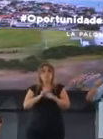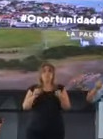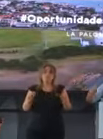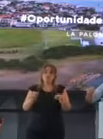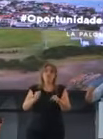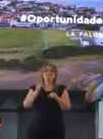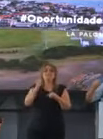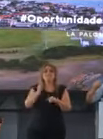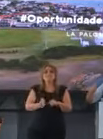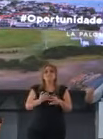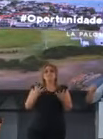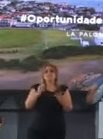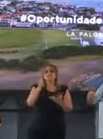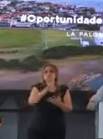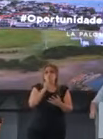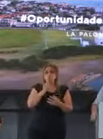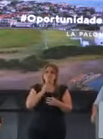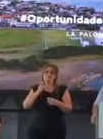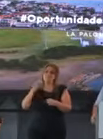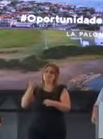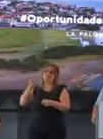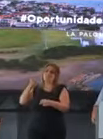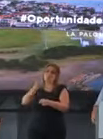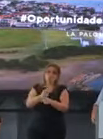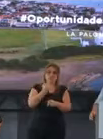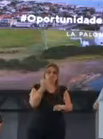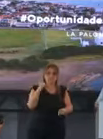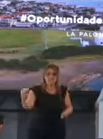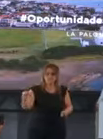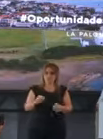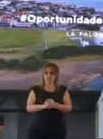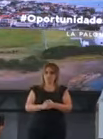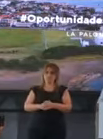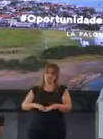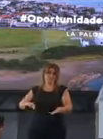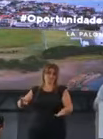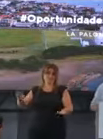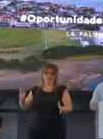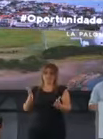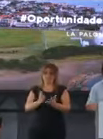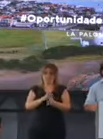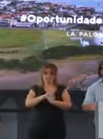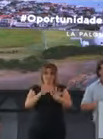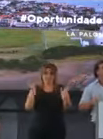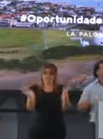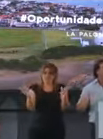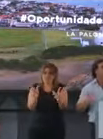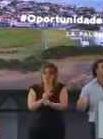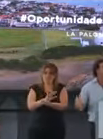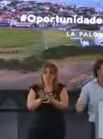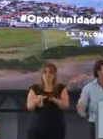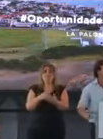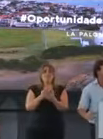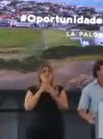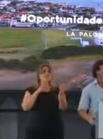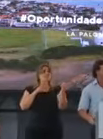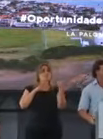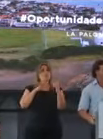La solución es reprimir el delito y terminar con esa falsa dicotomía de